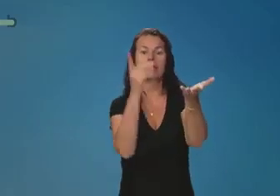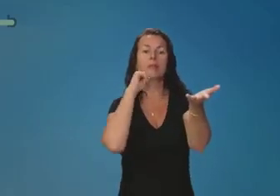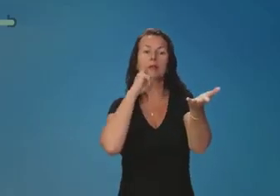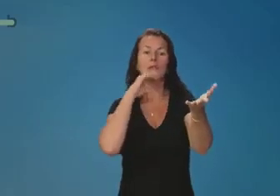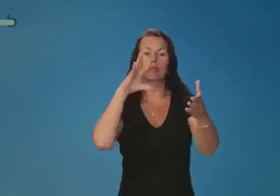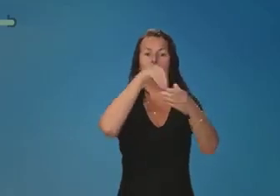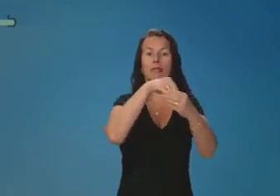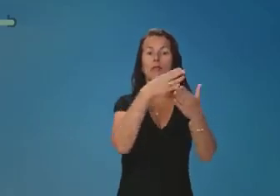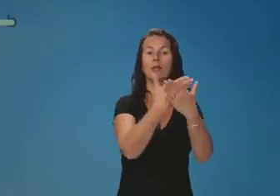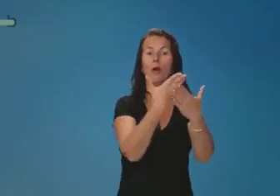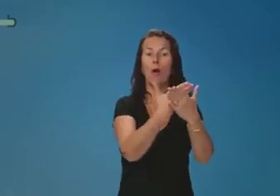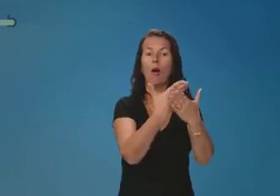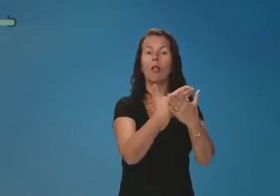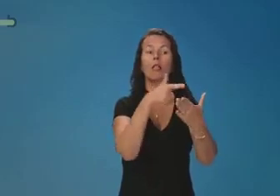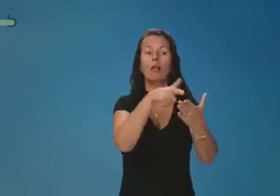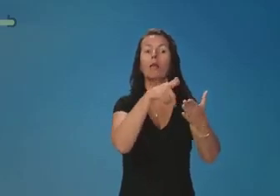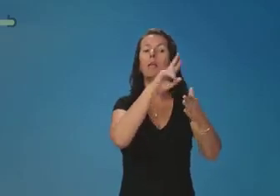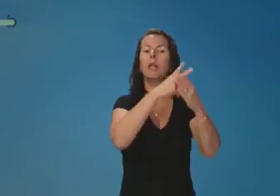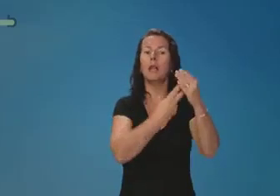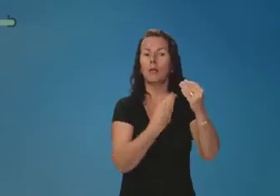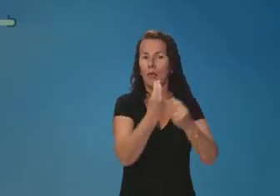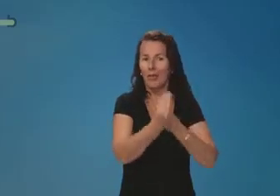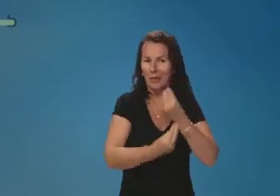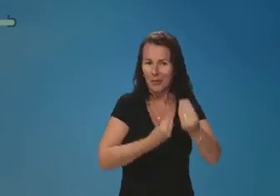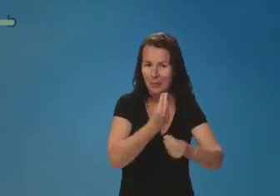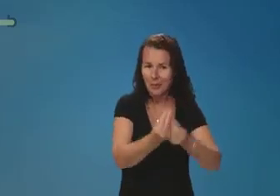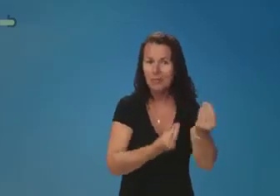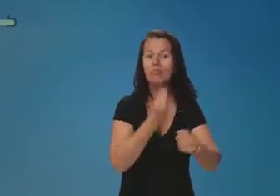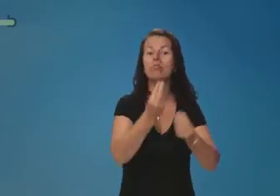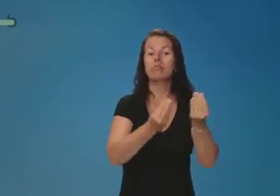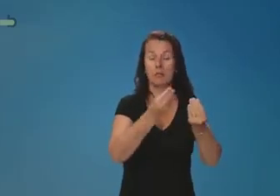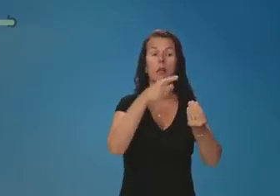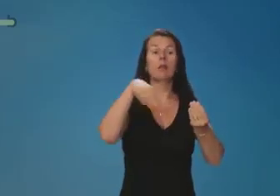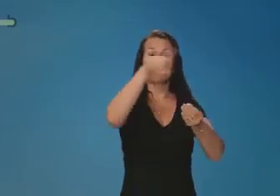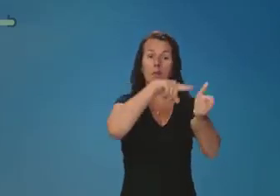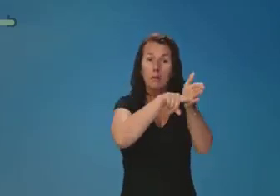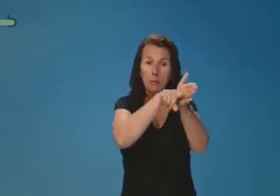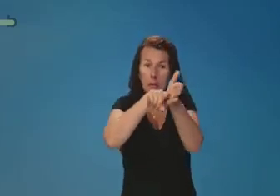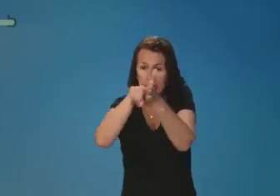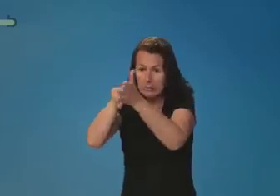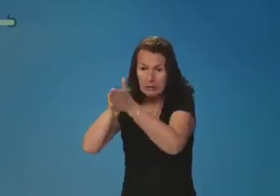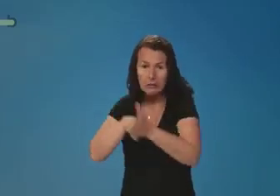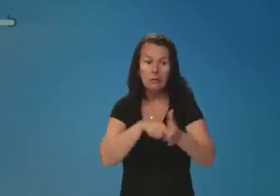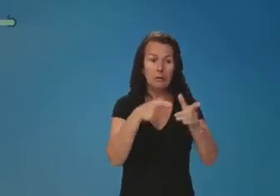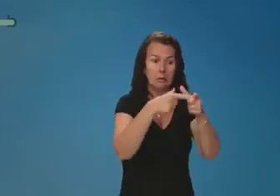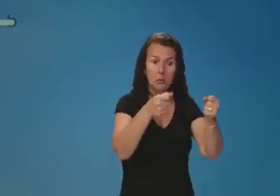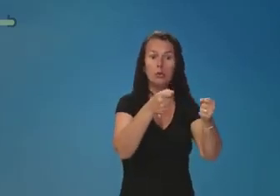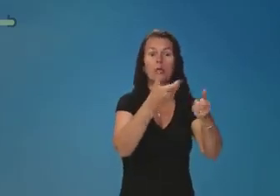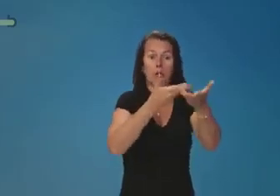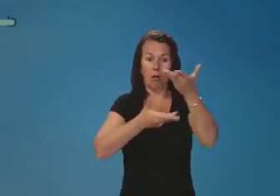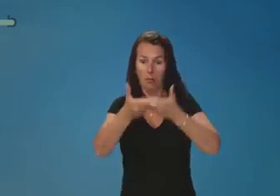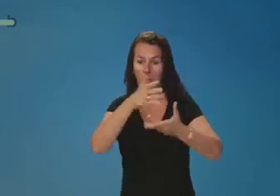promover a educação bilíngue, pensando em formas de executá-la. Essas pesquisas em linguística aplicada são